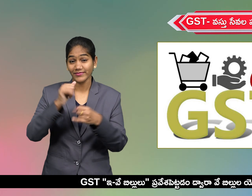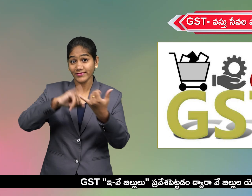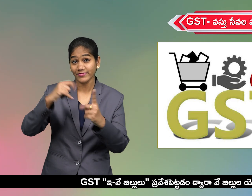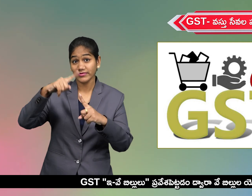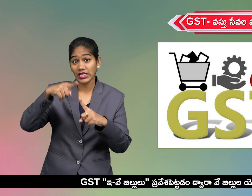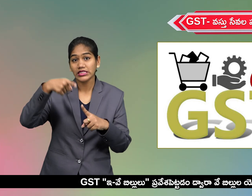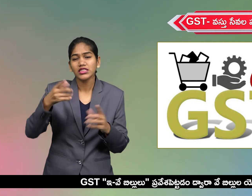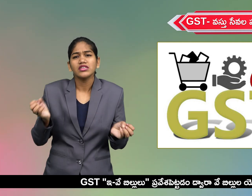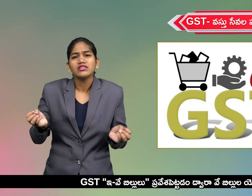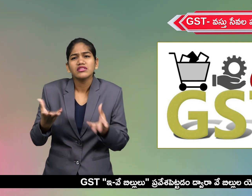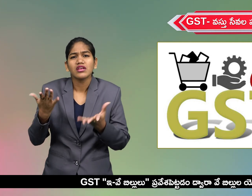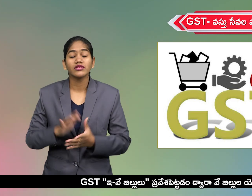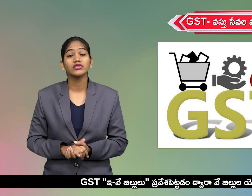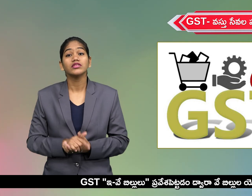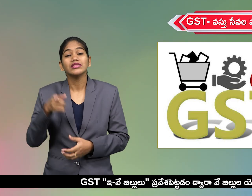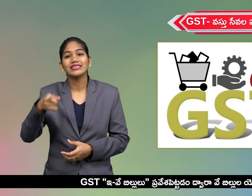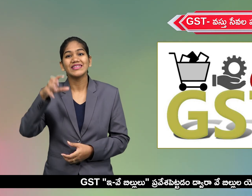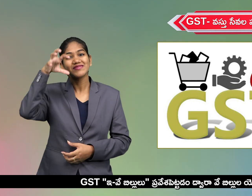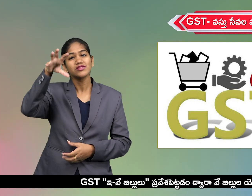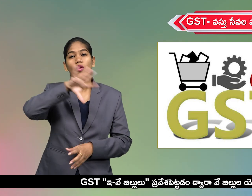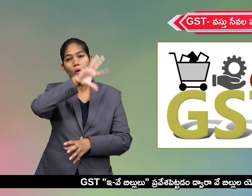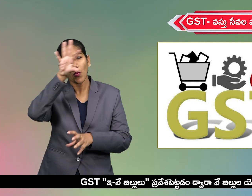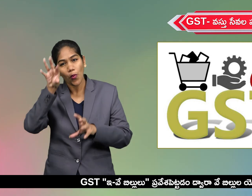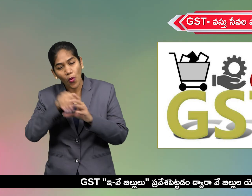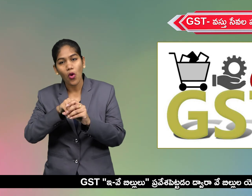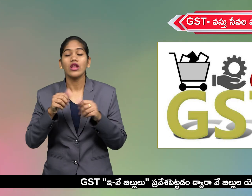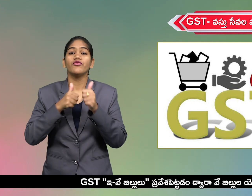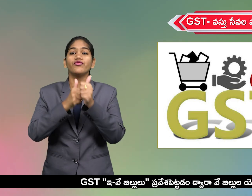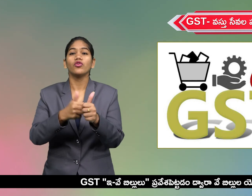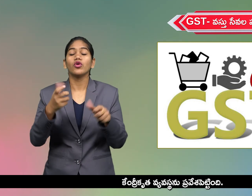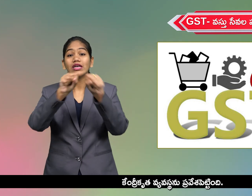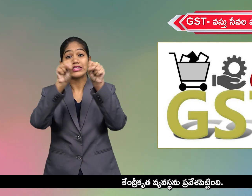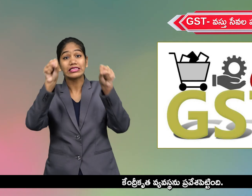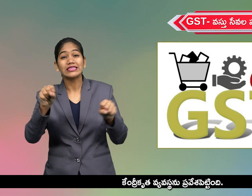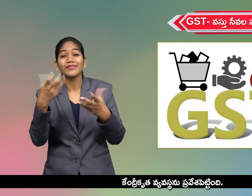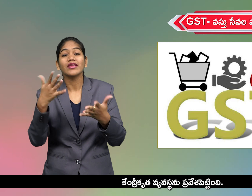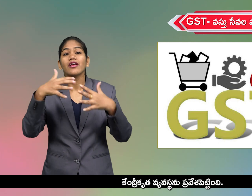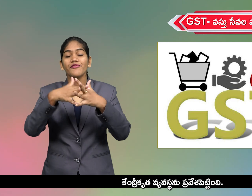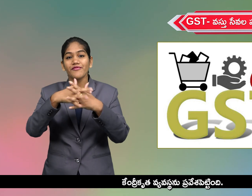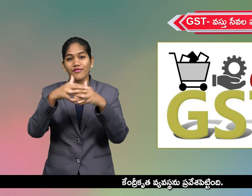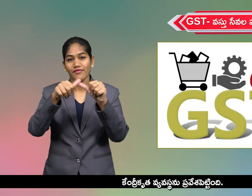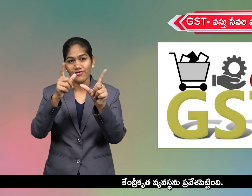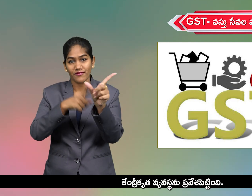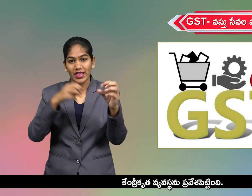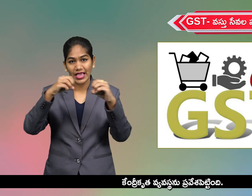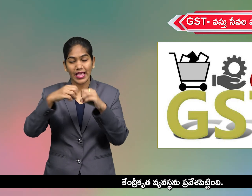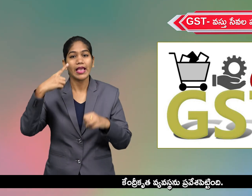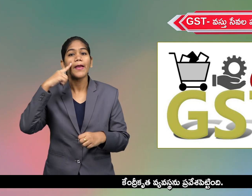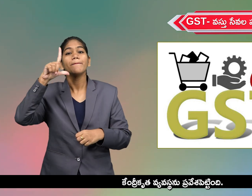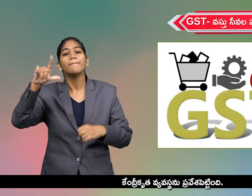జీఎస్టీ ఈ-వే బిల్లులు ప్రవేశపెట్టడం ద్వారా వే బిల్లుల యొక్క కేంద్రీకృత వ్యవస్థను